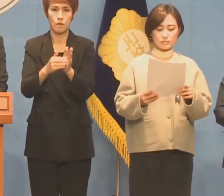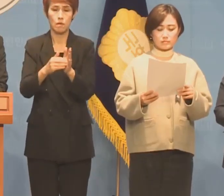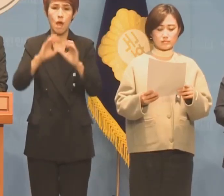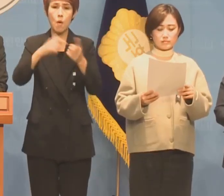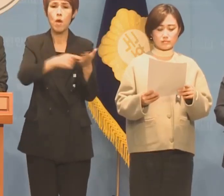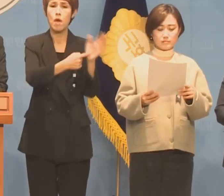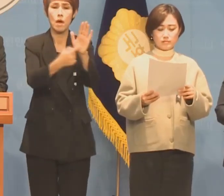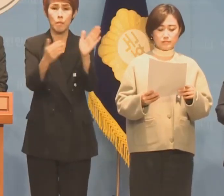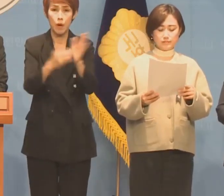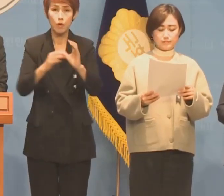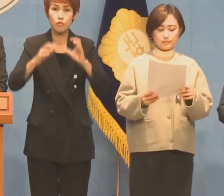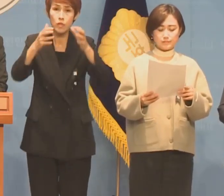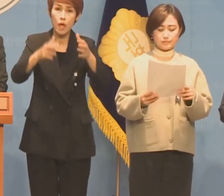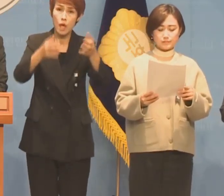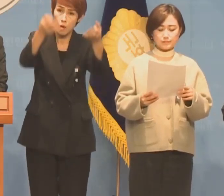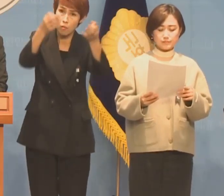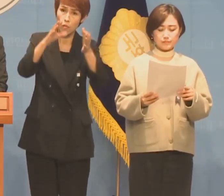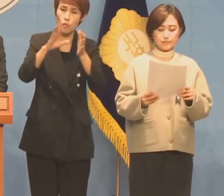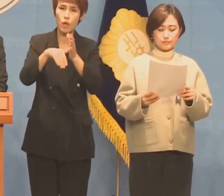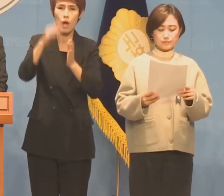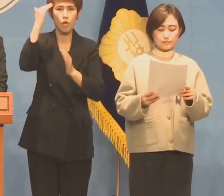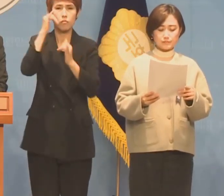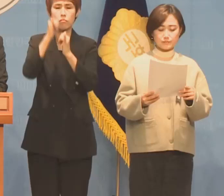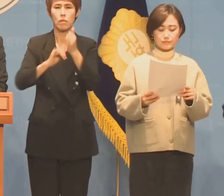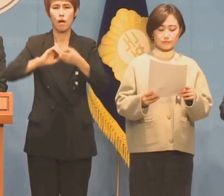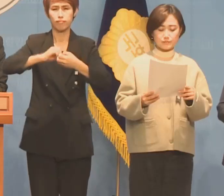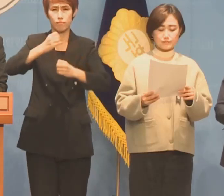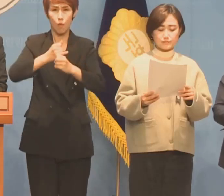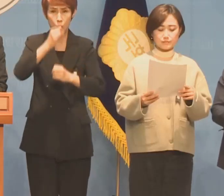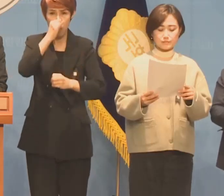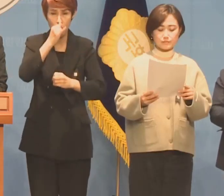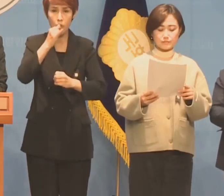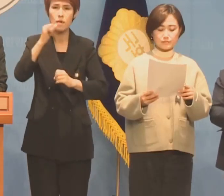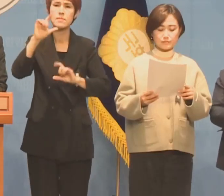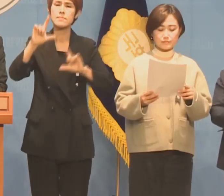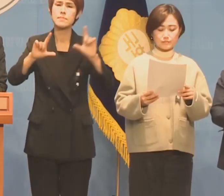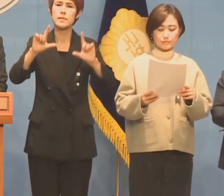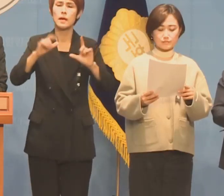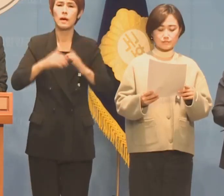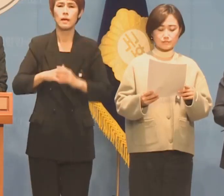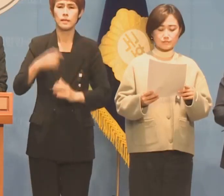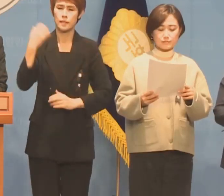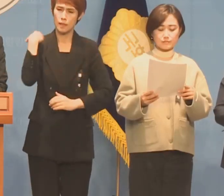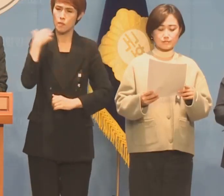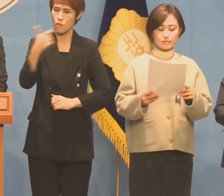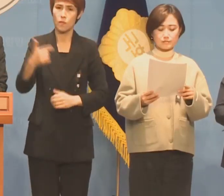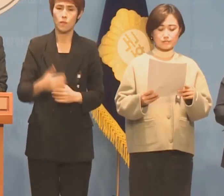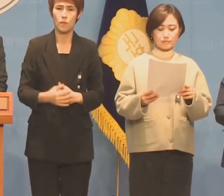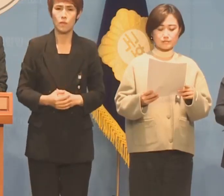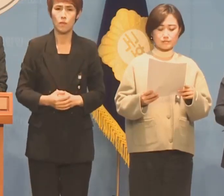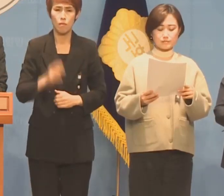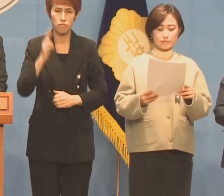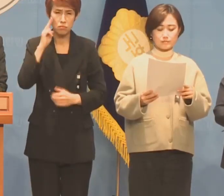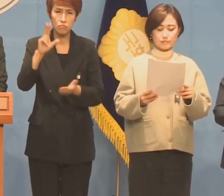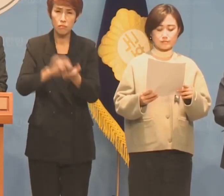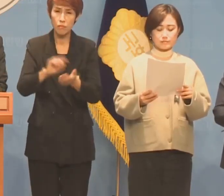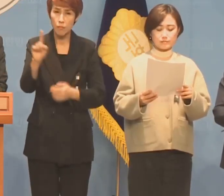우리 역사의 왜곡된 이미지를 확산시킨 점에서 그 책임은 더욱 막중합니다. 더 심각한